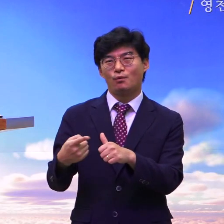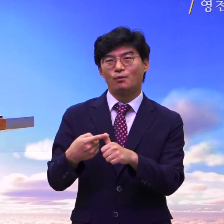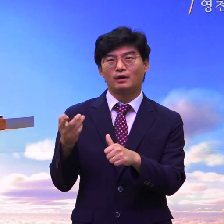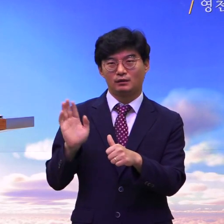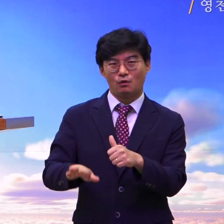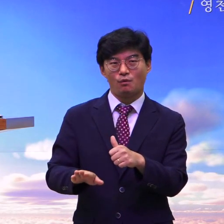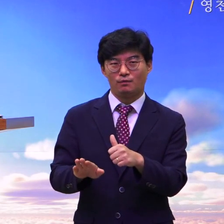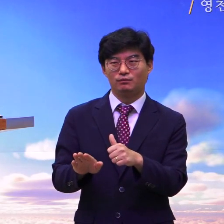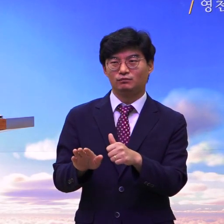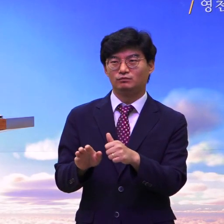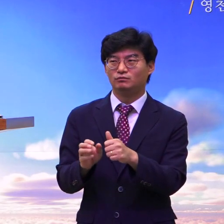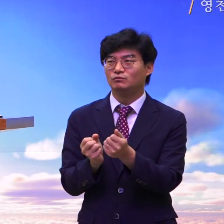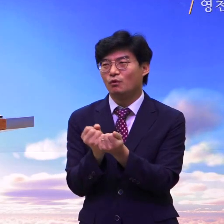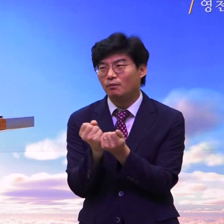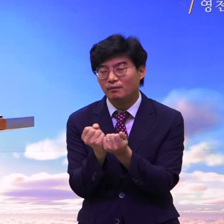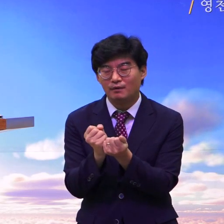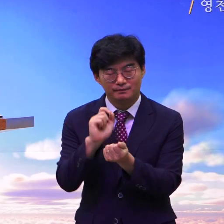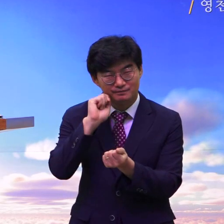뿐입니다.